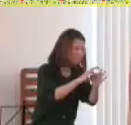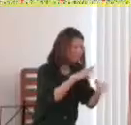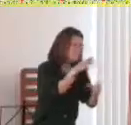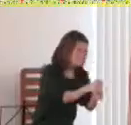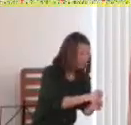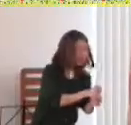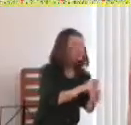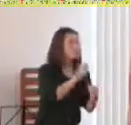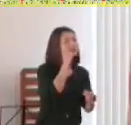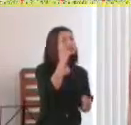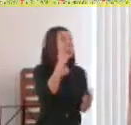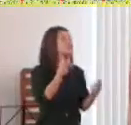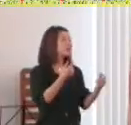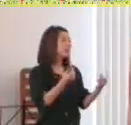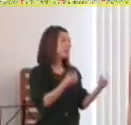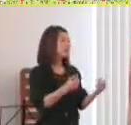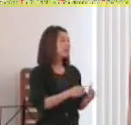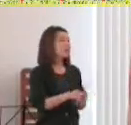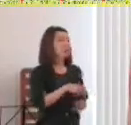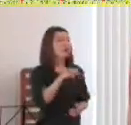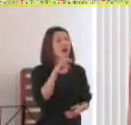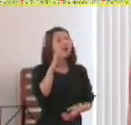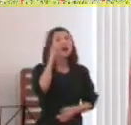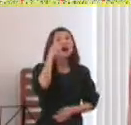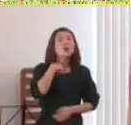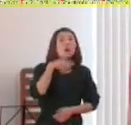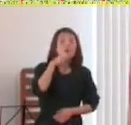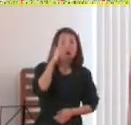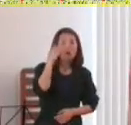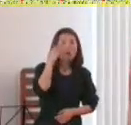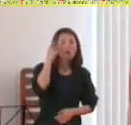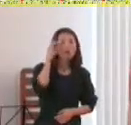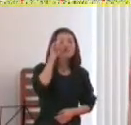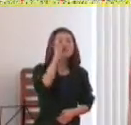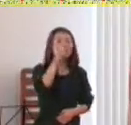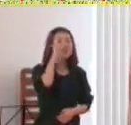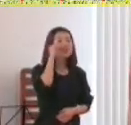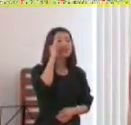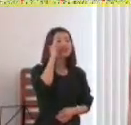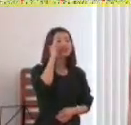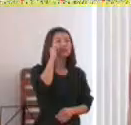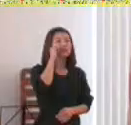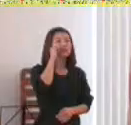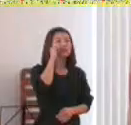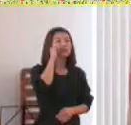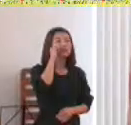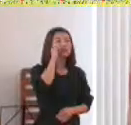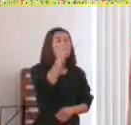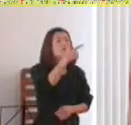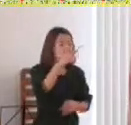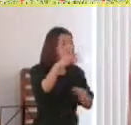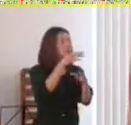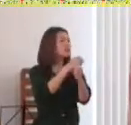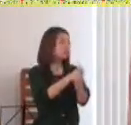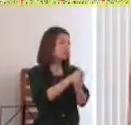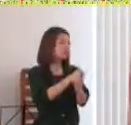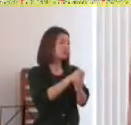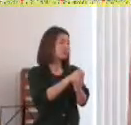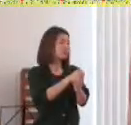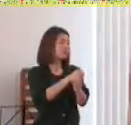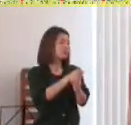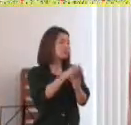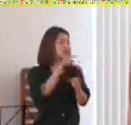ね、このイエス様の誕生によって教えてくださったんです。あの弟子たちとのわずかな短